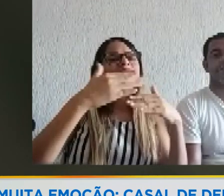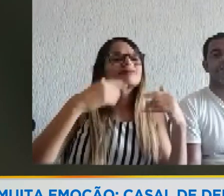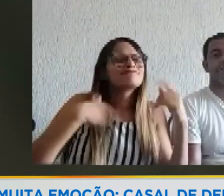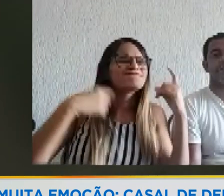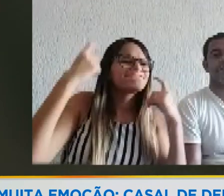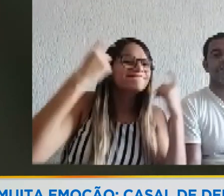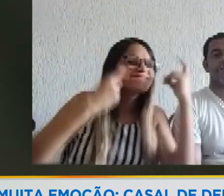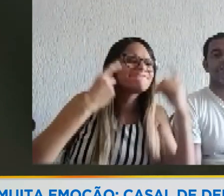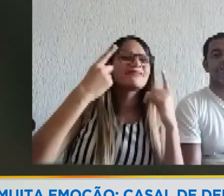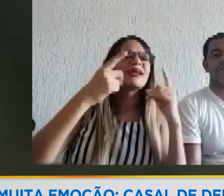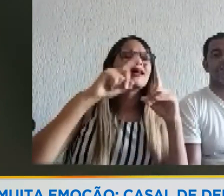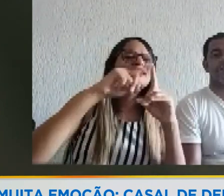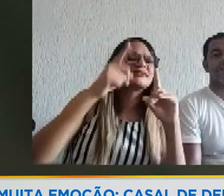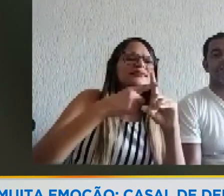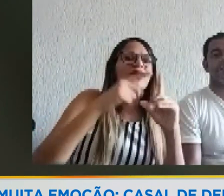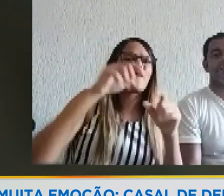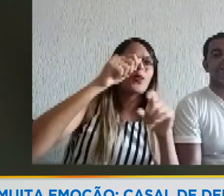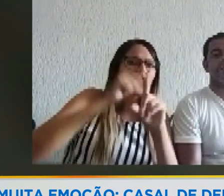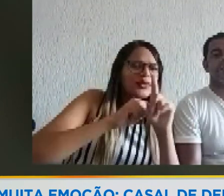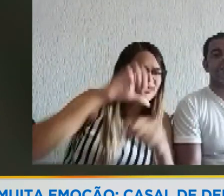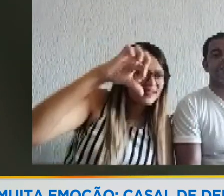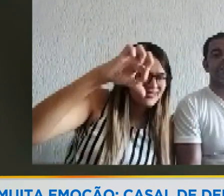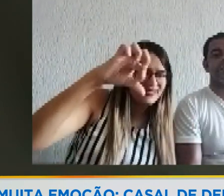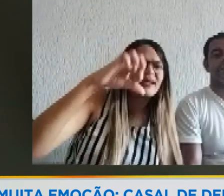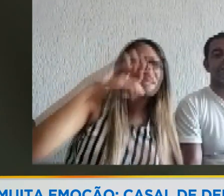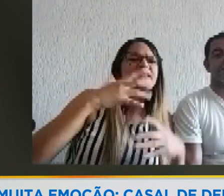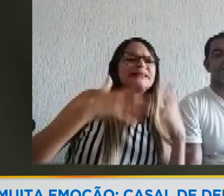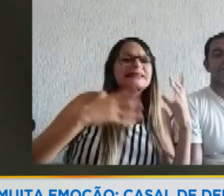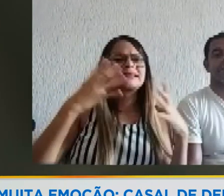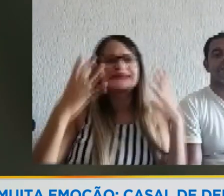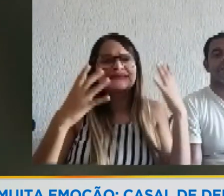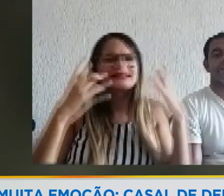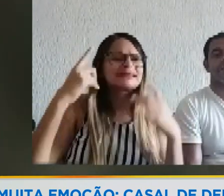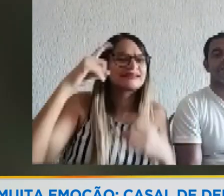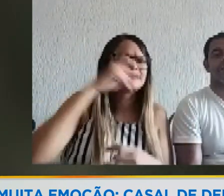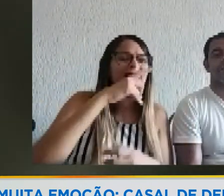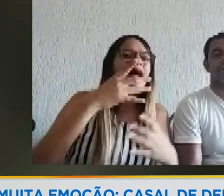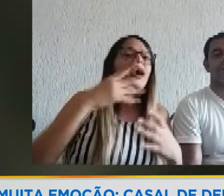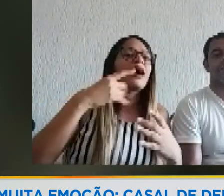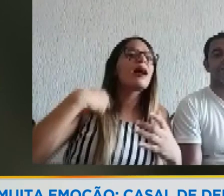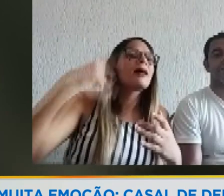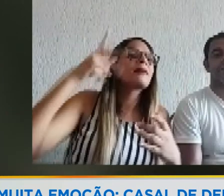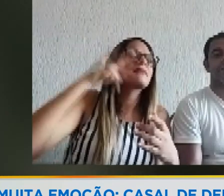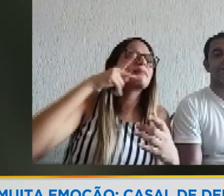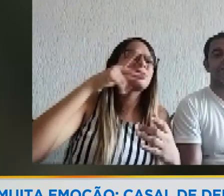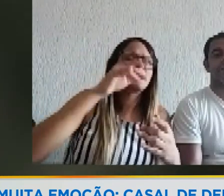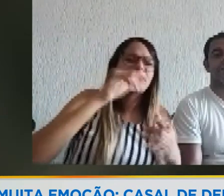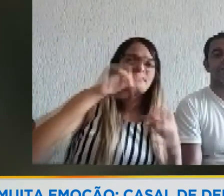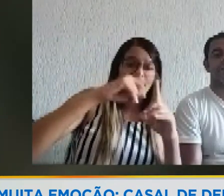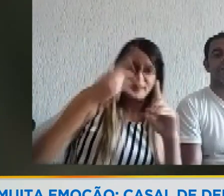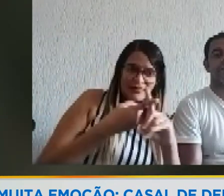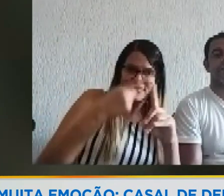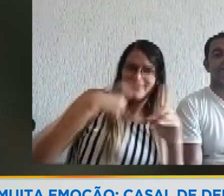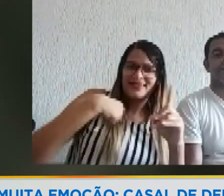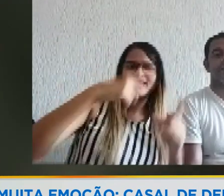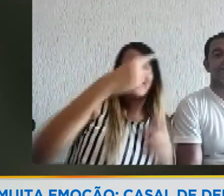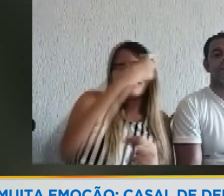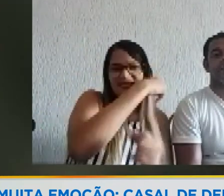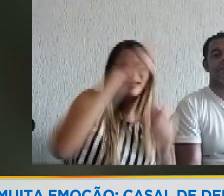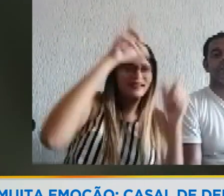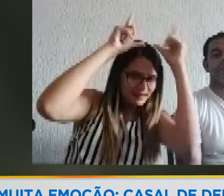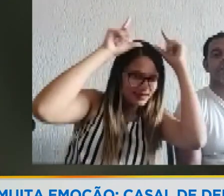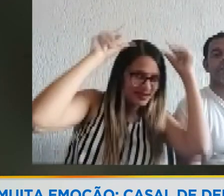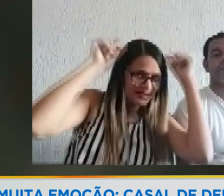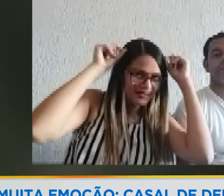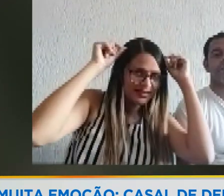das videochamadas, mas ela ficou muito preocupada quando chegasse aos 9 meses, como que seria o parto,